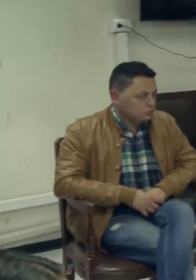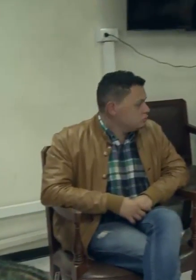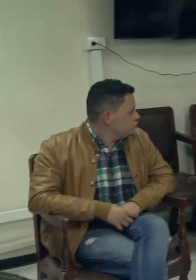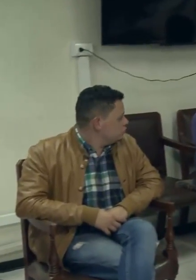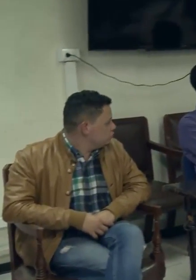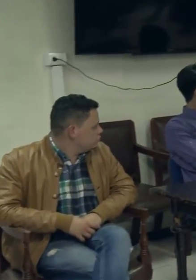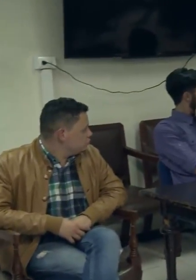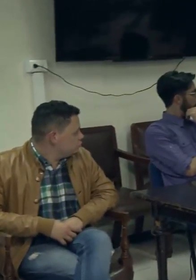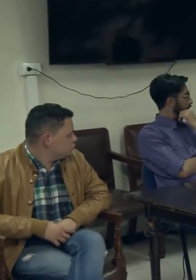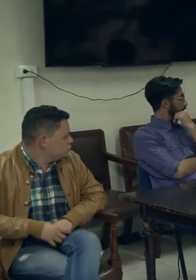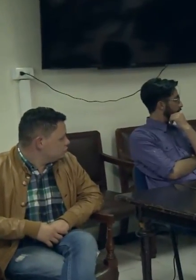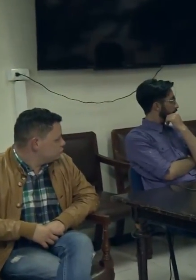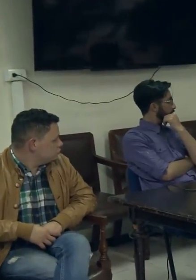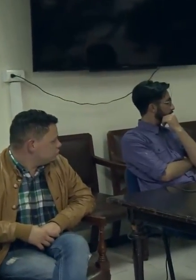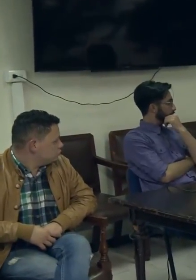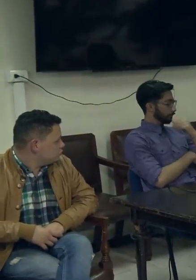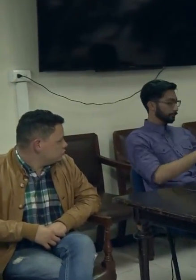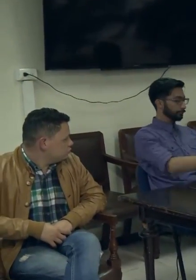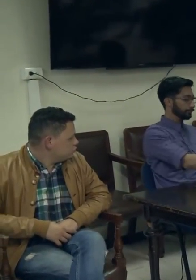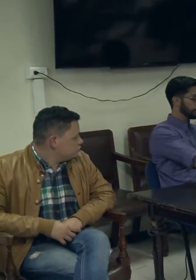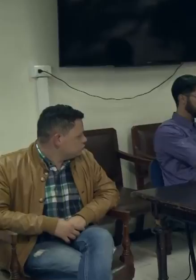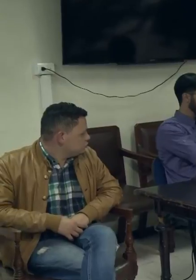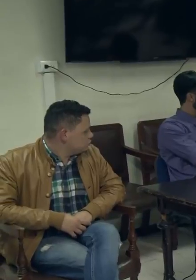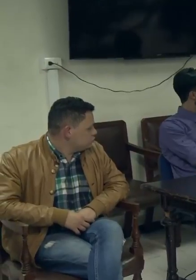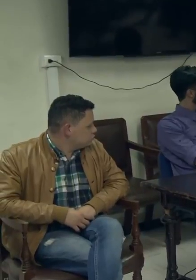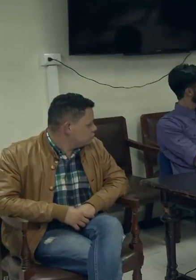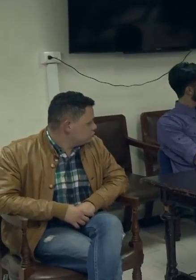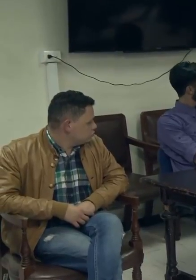Pues a mí me encantaría que ustedes